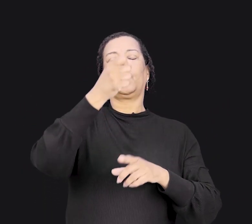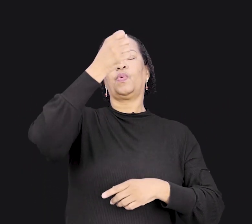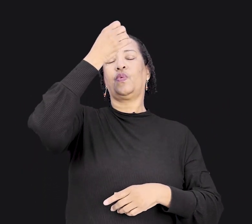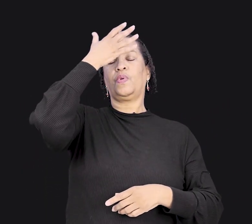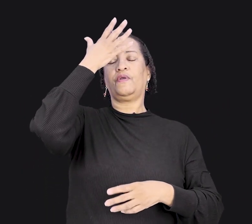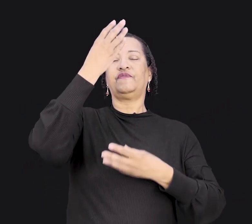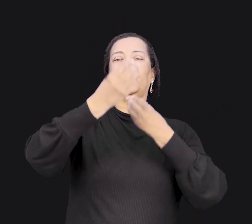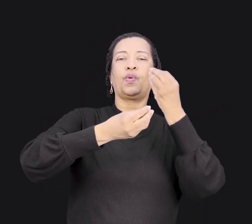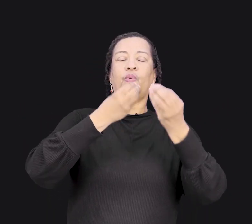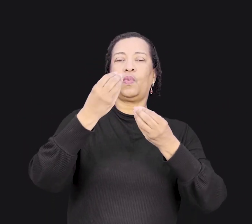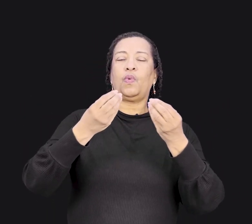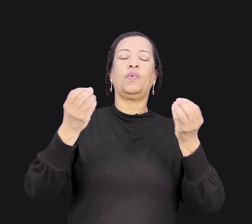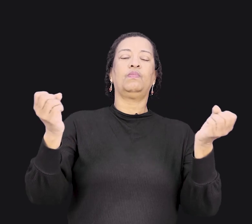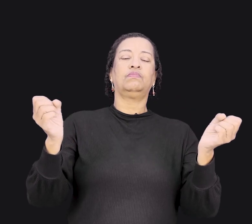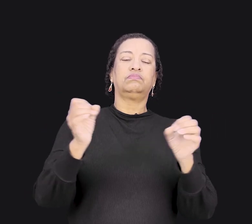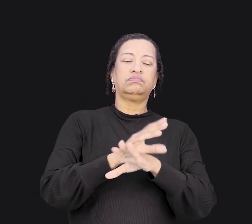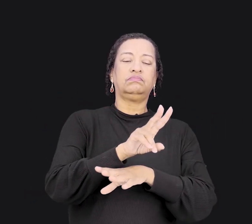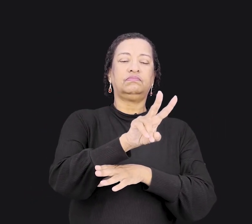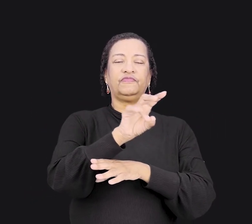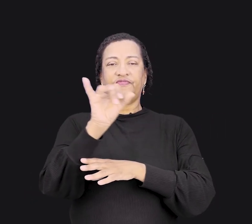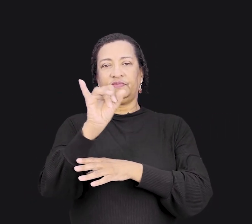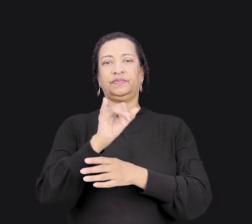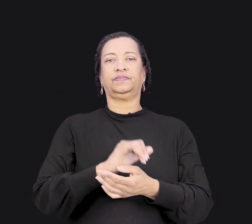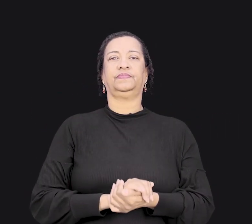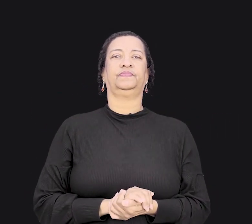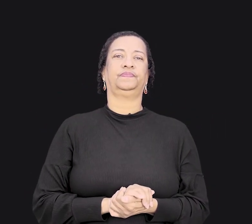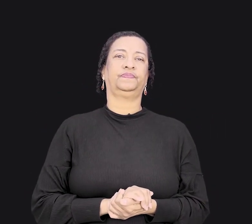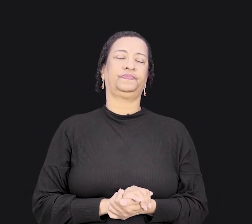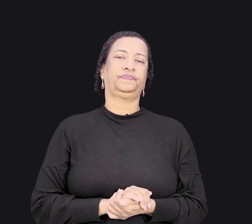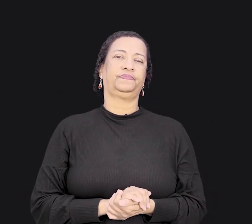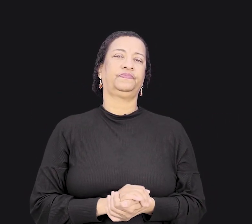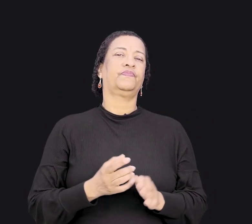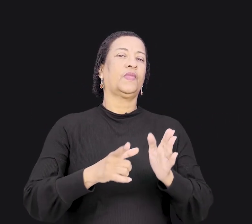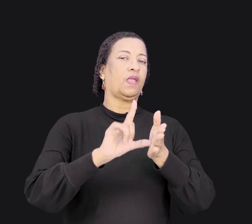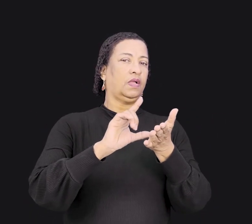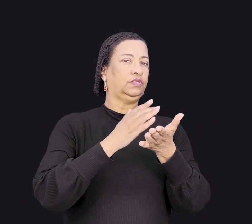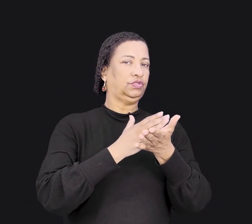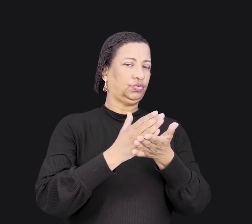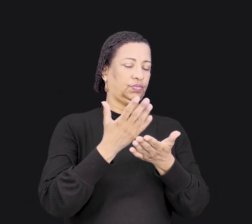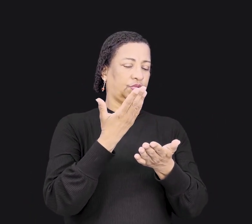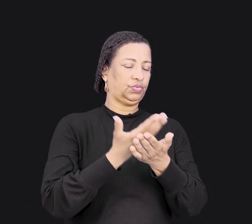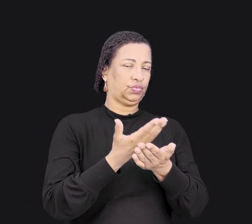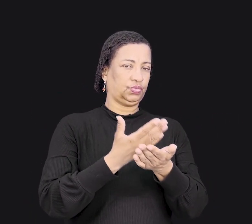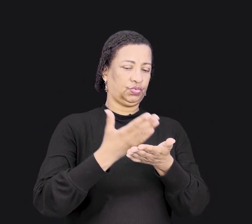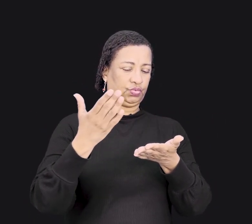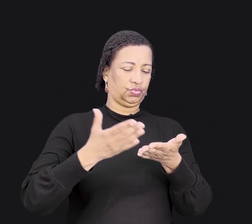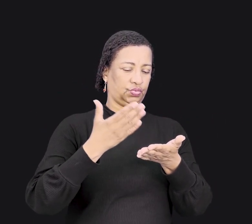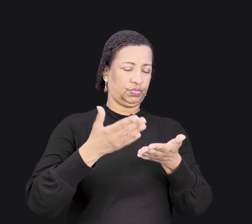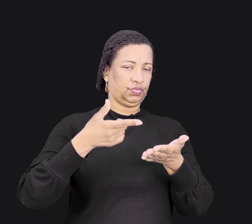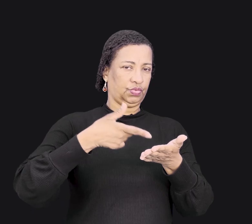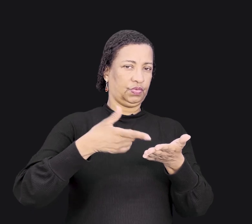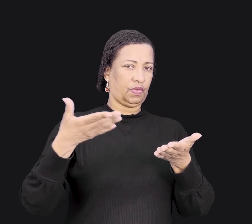de como tudo vai acabar. Antes de começarmos o estudo deste livro, quero passar uma